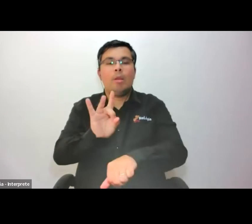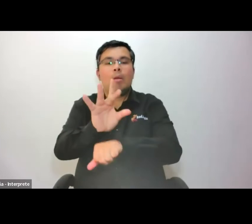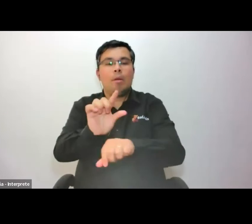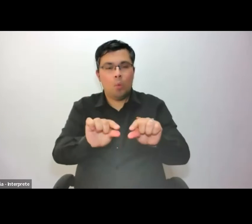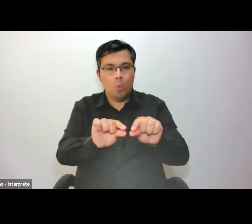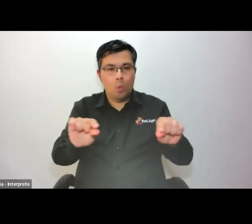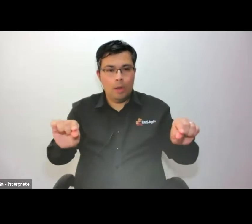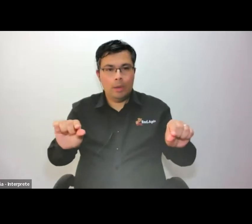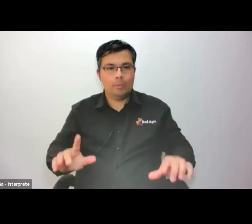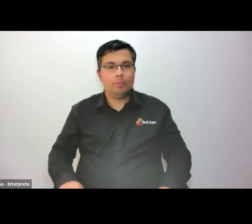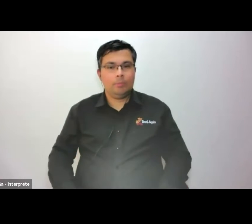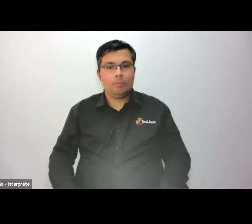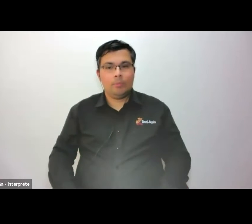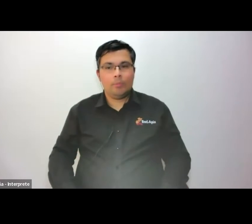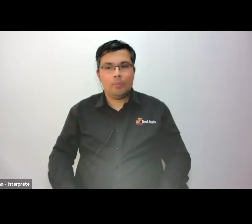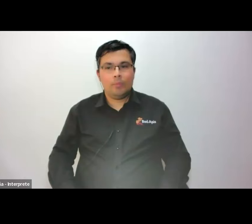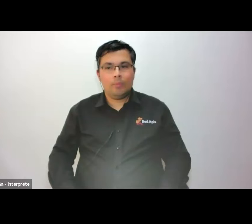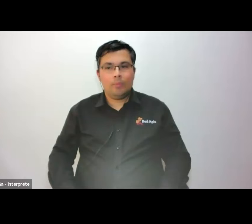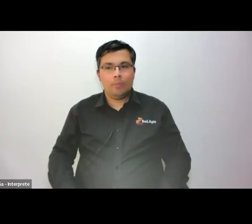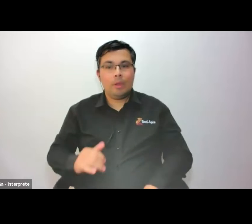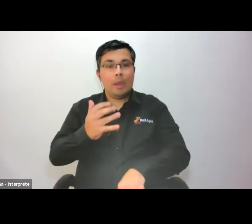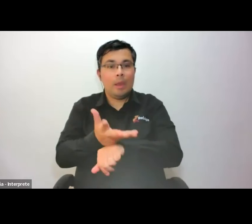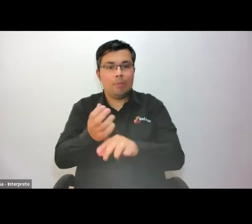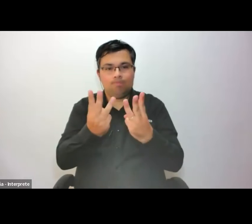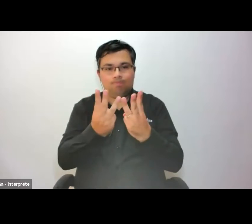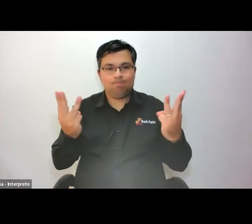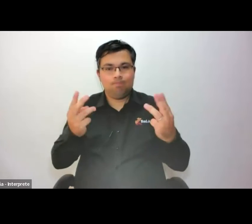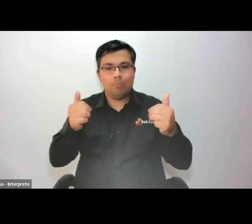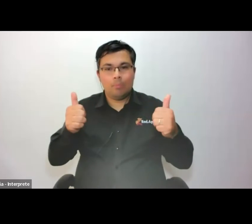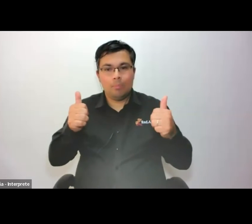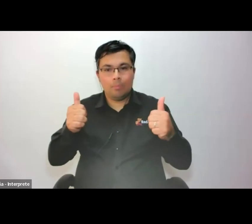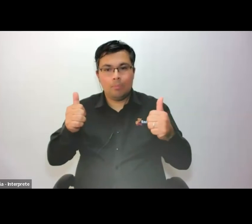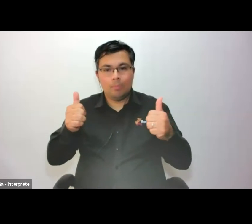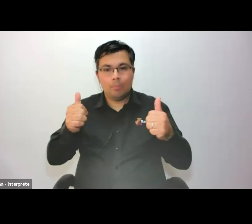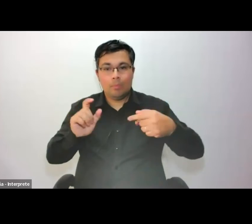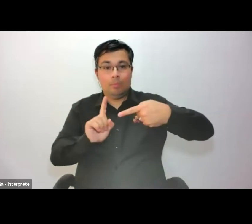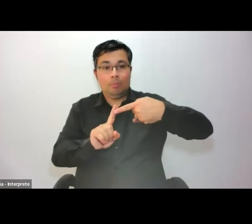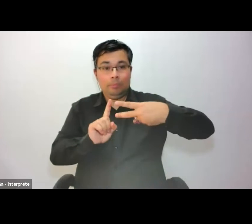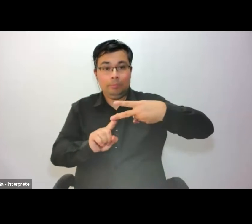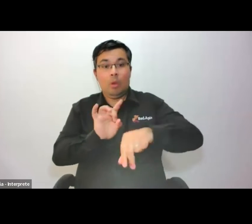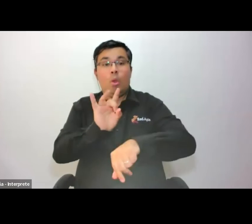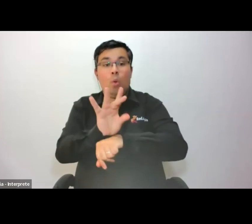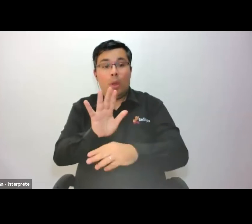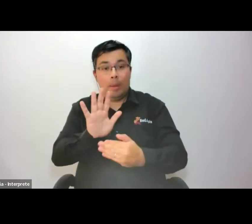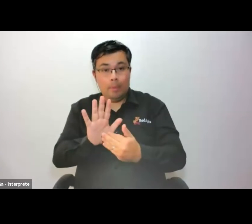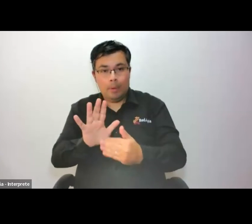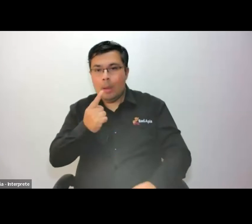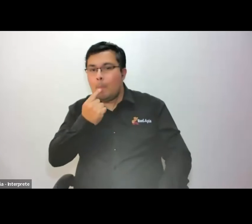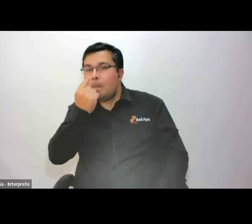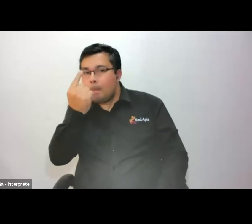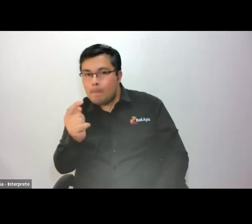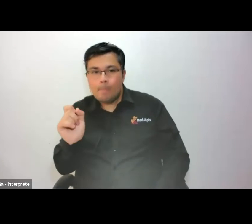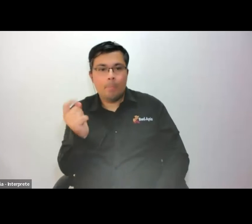hacer esas dos cosas mientras Marcela responde. Marcela, ¿qué tipo de necesidades de